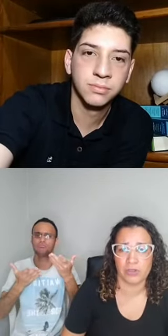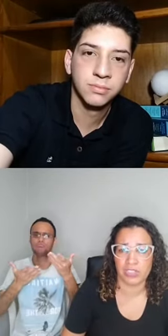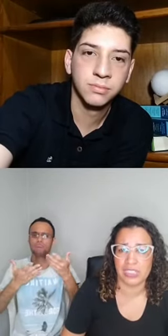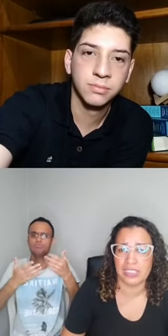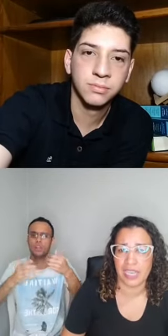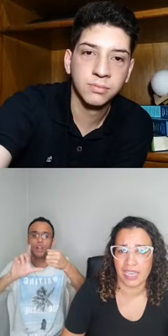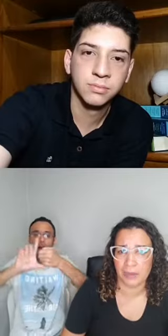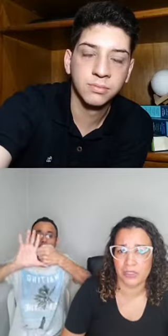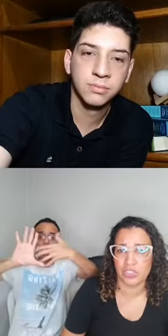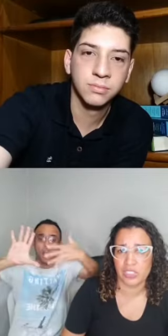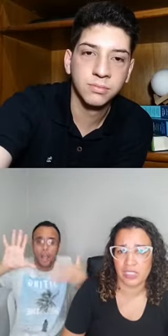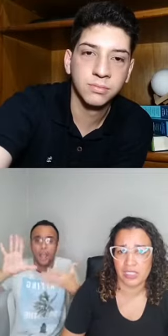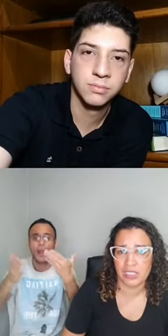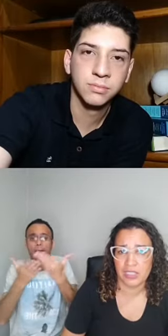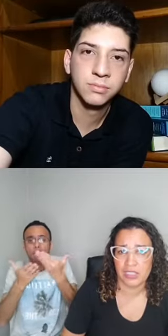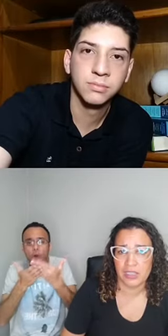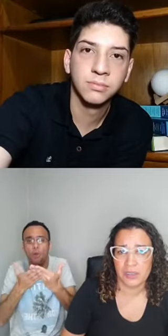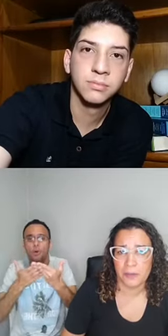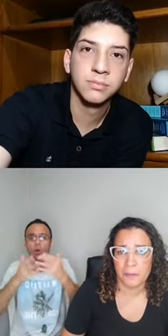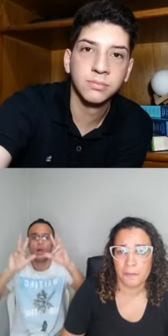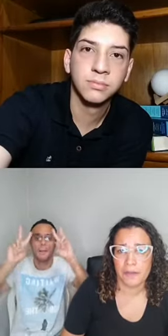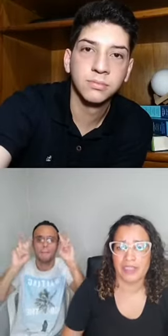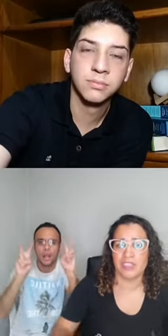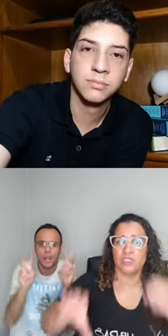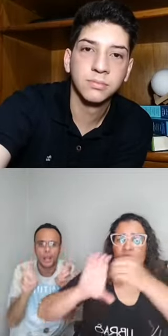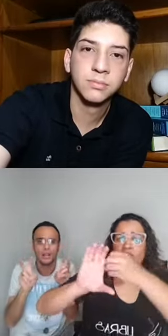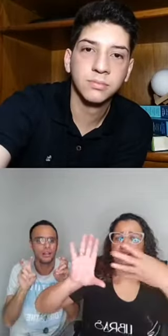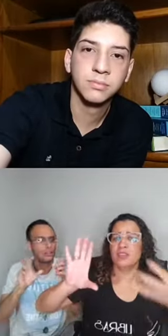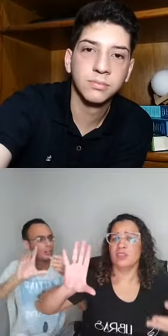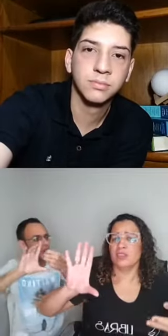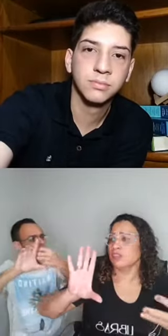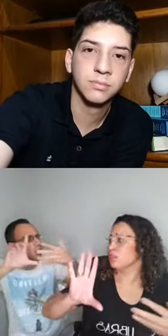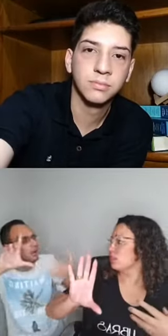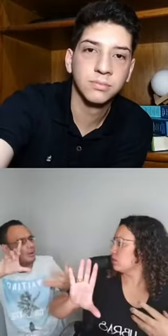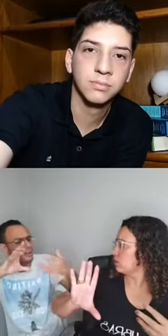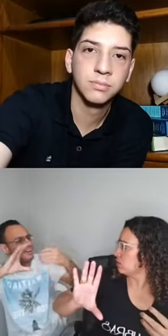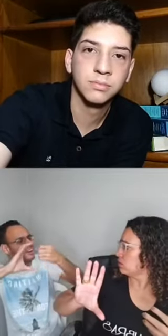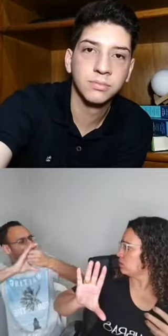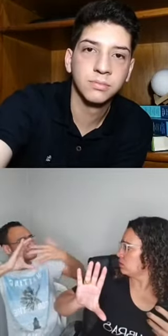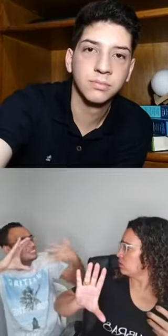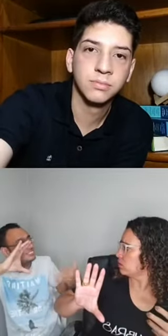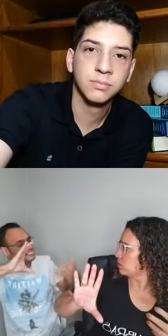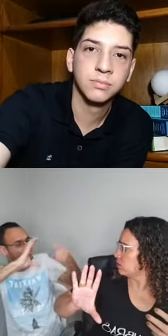a falta de intérprete na escola.